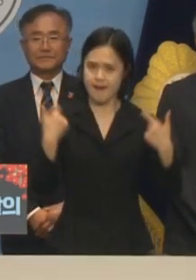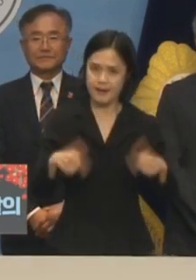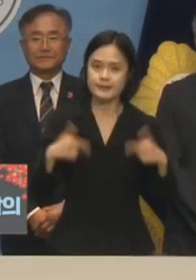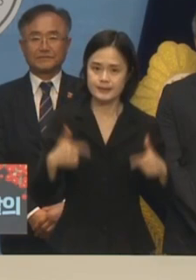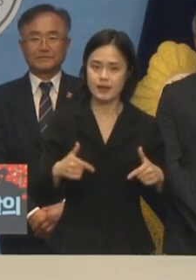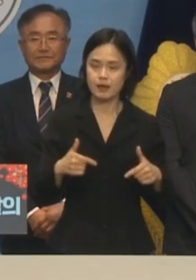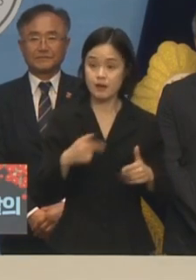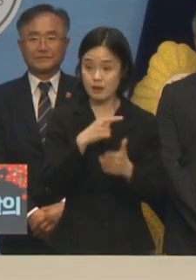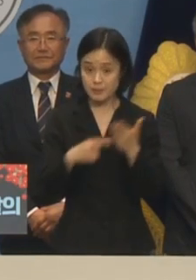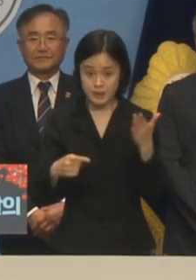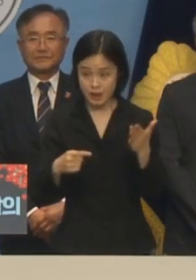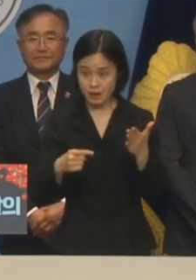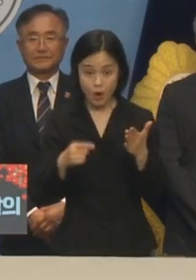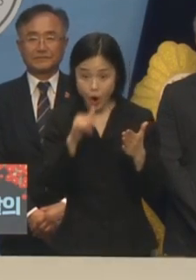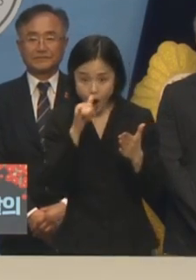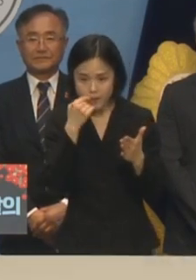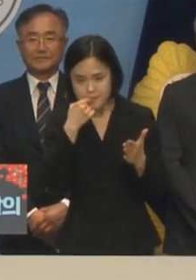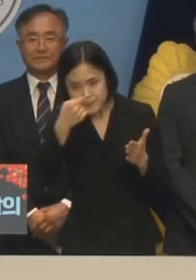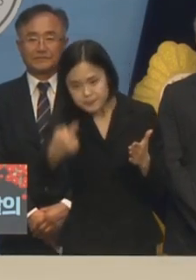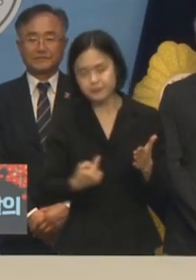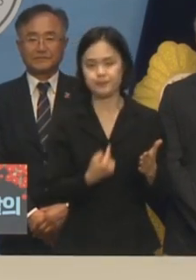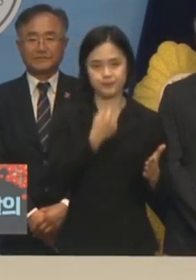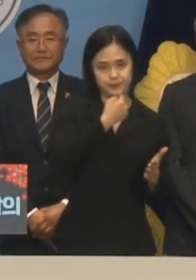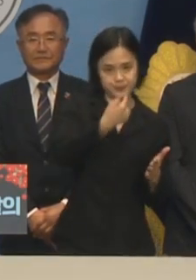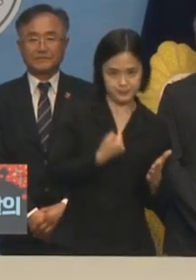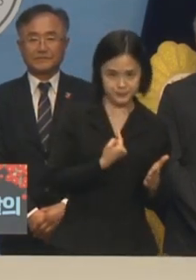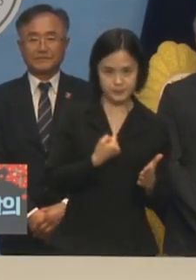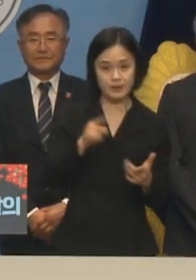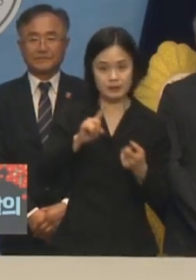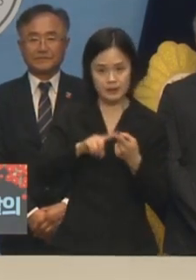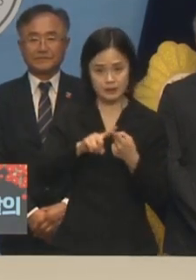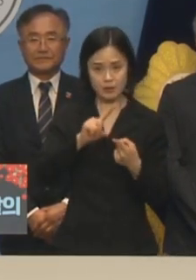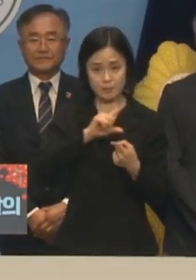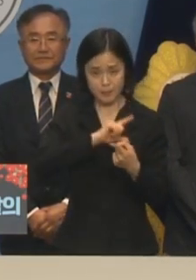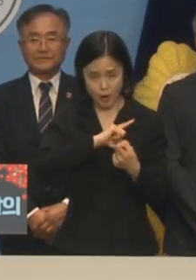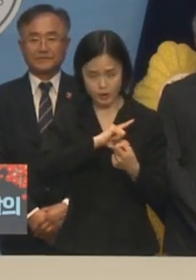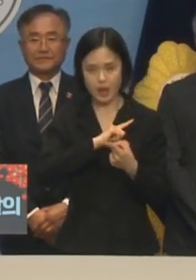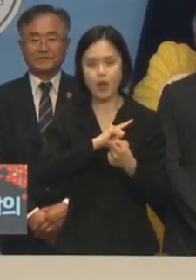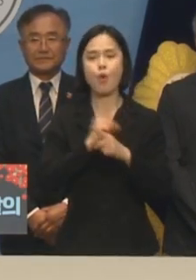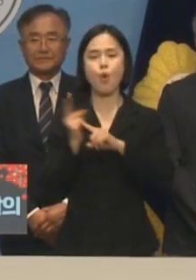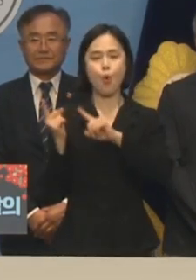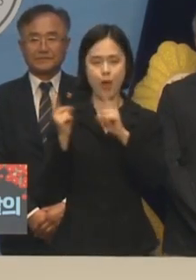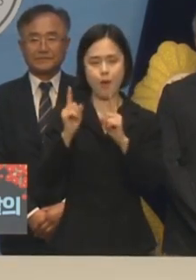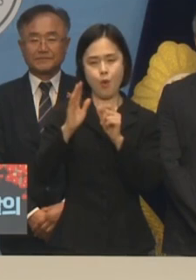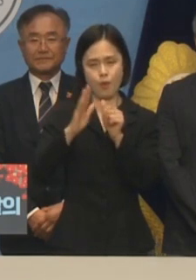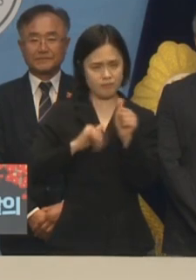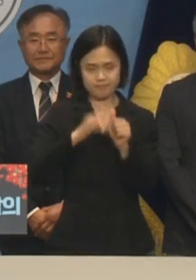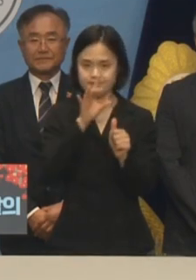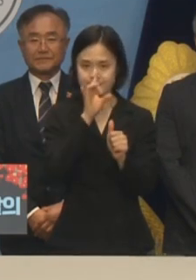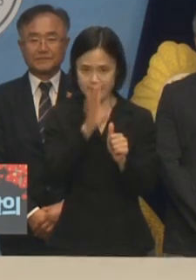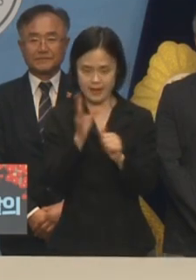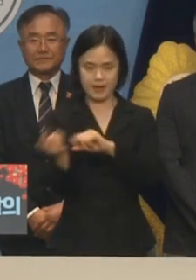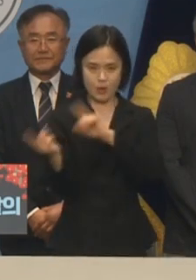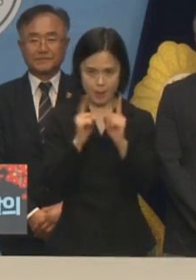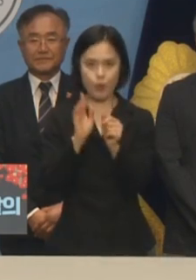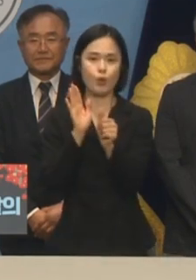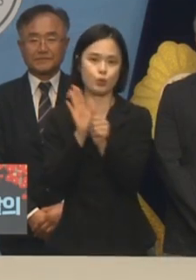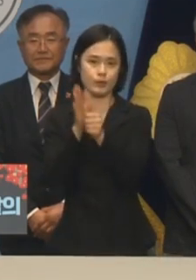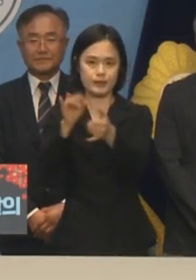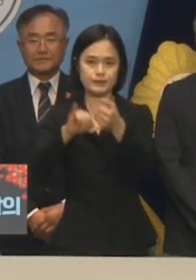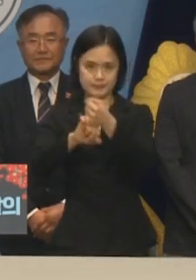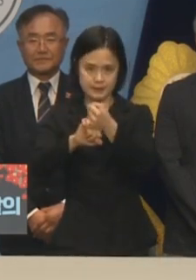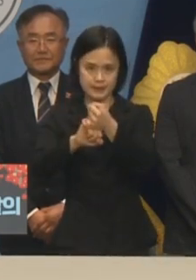접수하도록 하여 신속한 명예회복을 돕겠습니다. 한 명의 피해자라도 끝까지